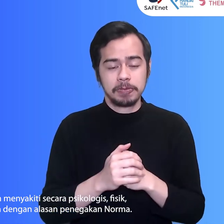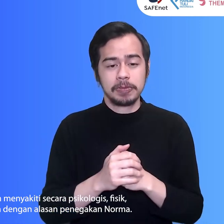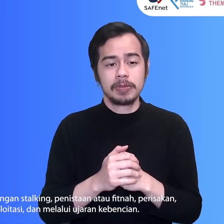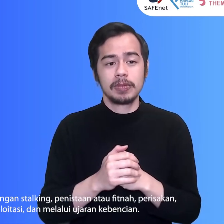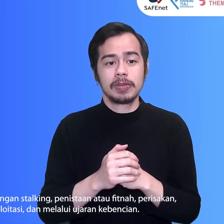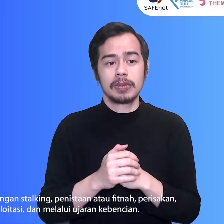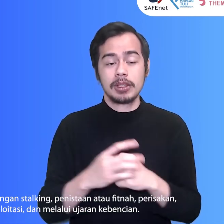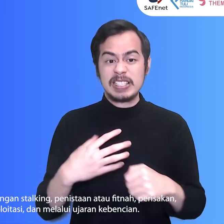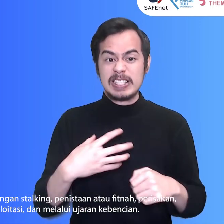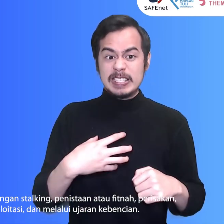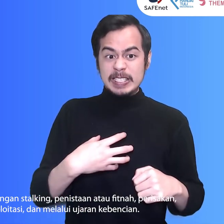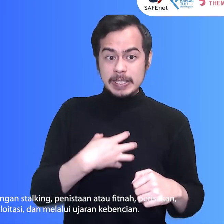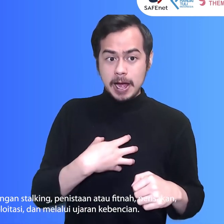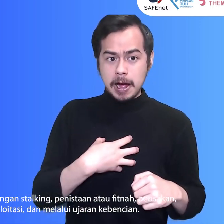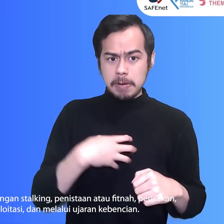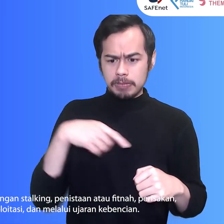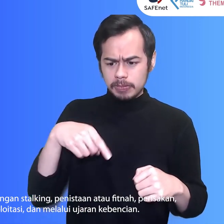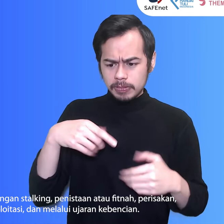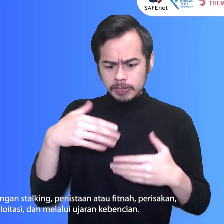Hai penistaan atau fitnah